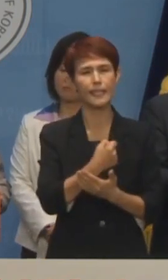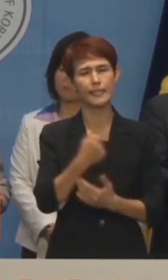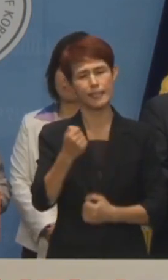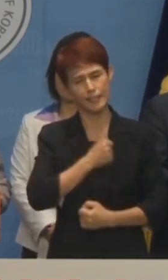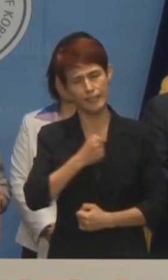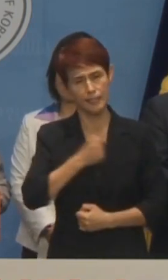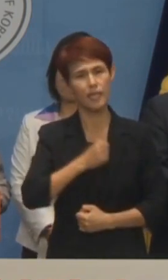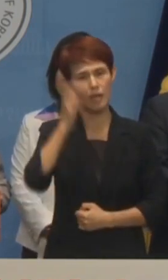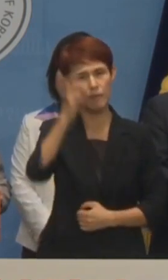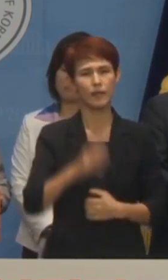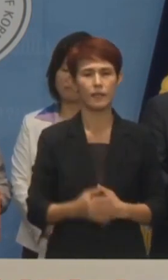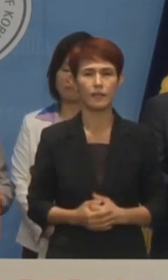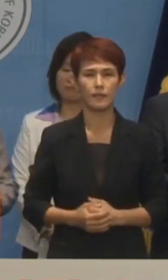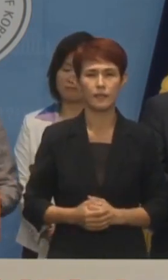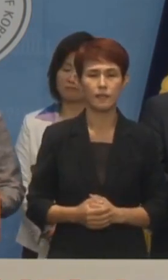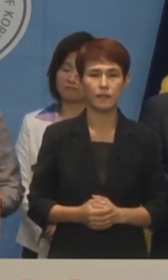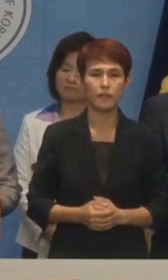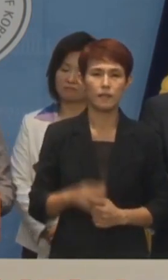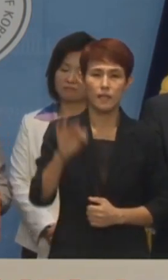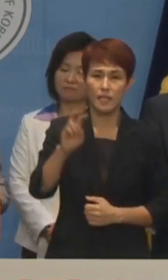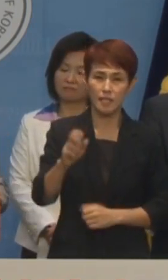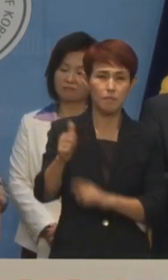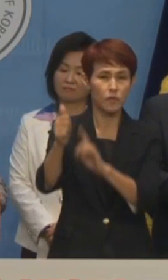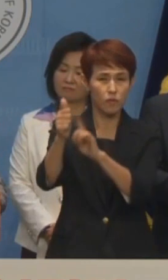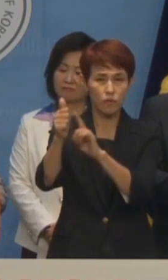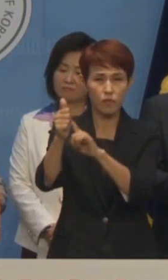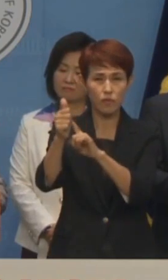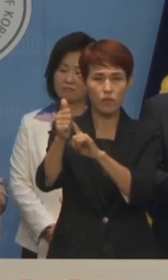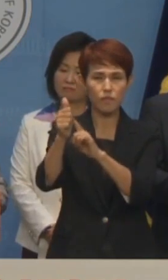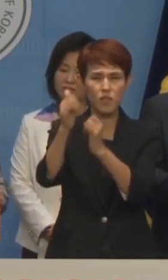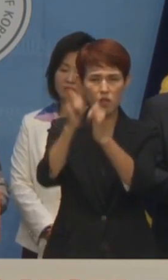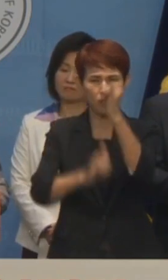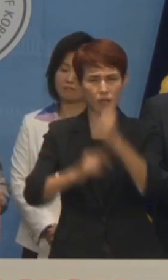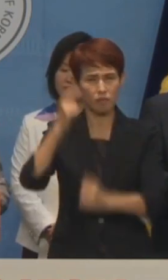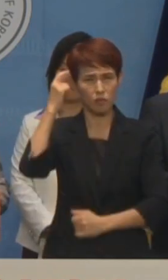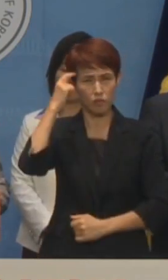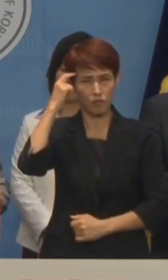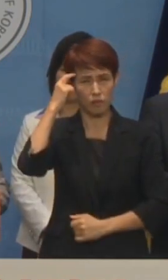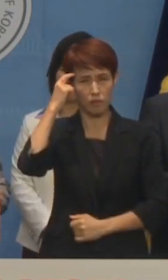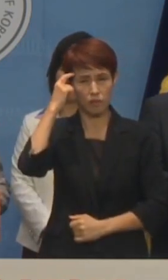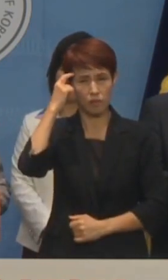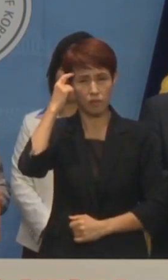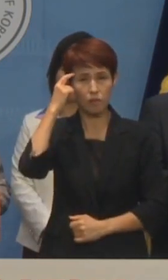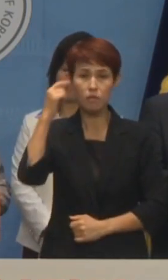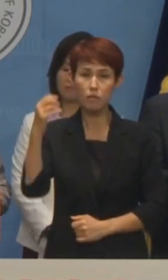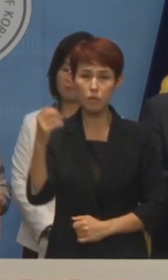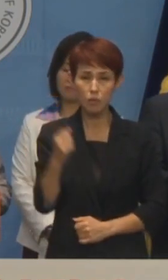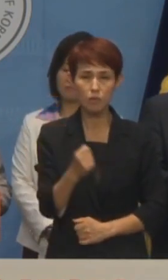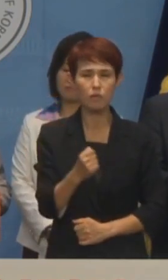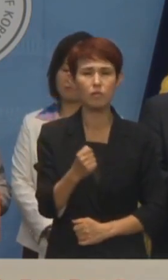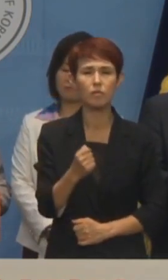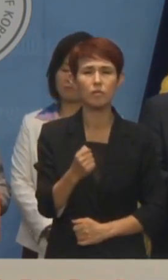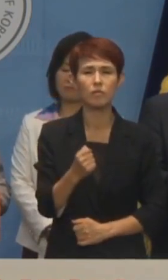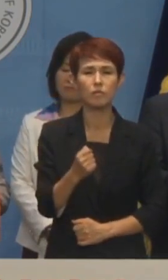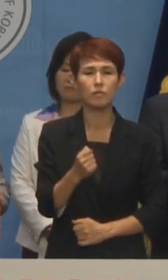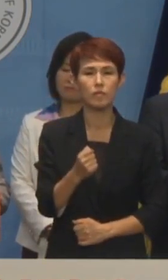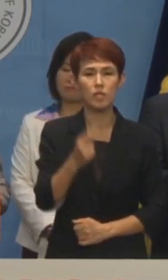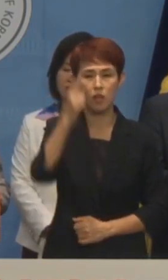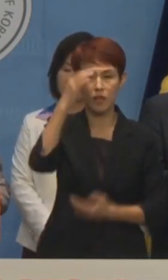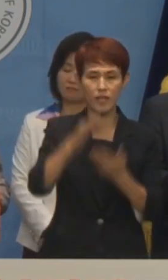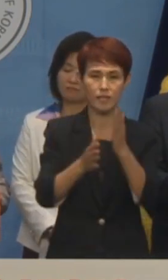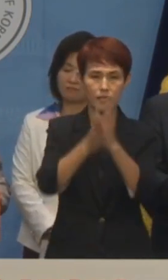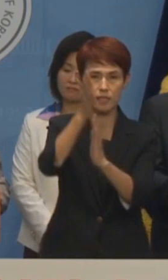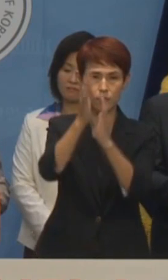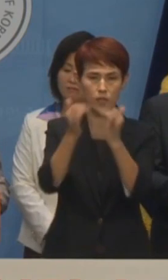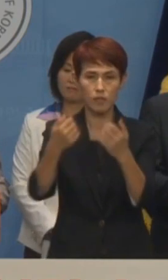통곡하실 것입니다. 임종국 선생의 역사 정신의 정신으로, 역사 정의의 정신으로 살아가는 천안